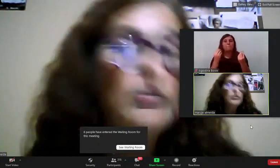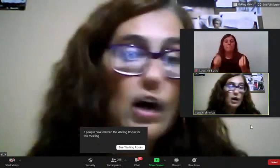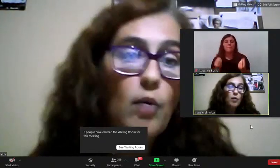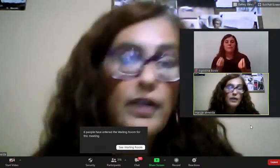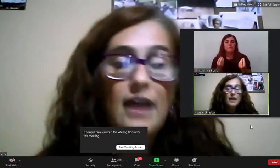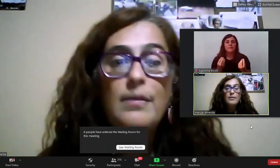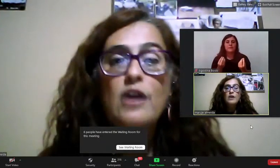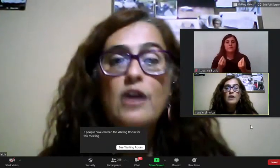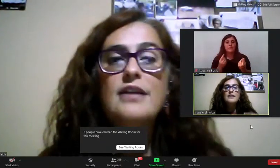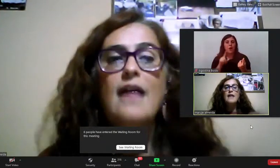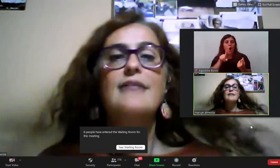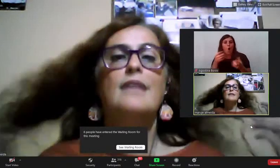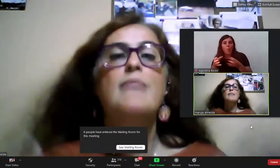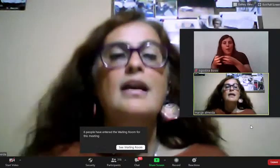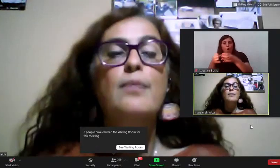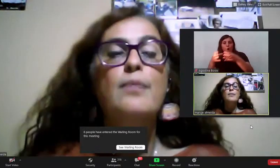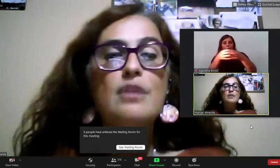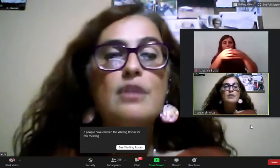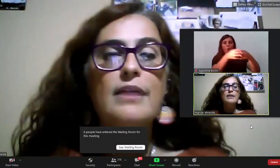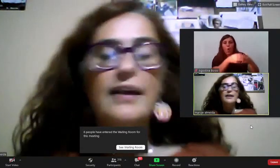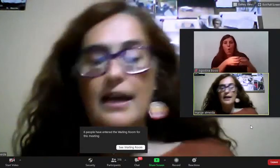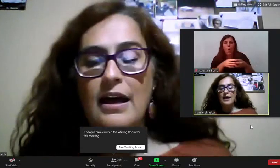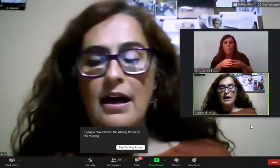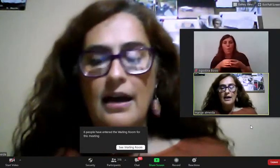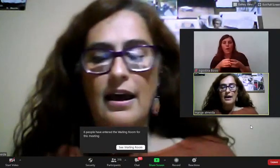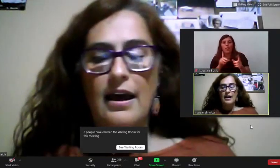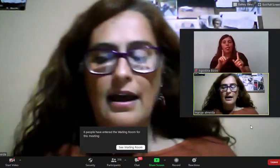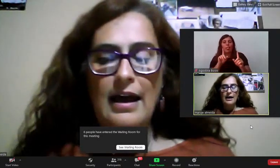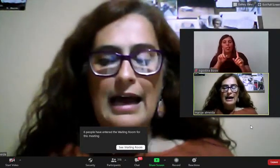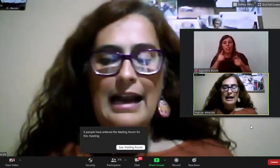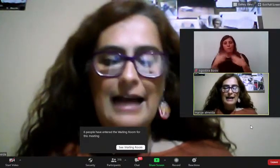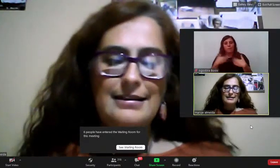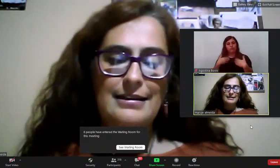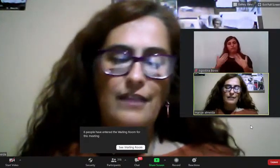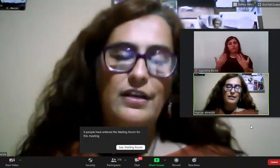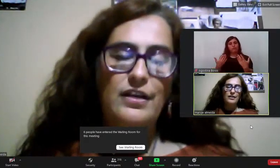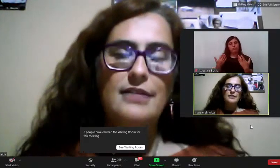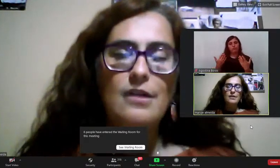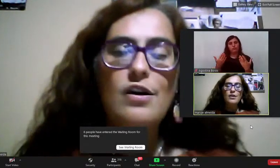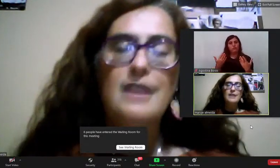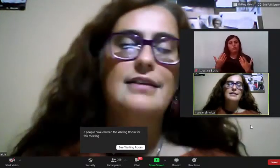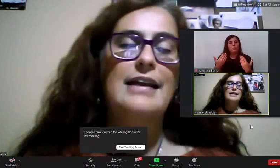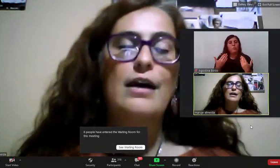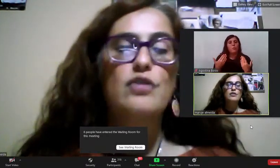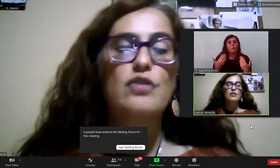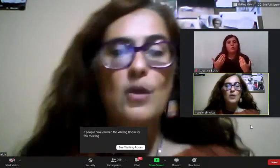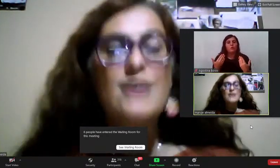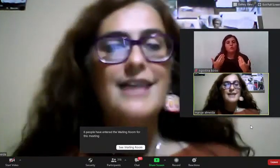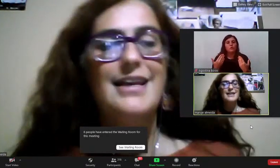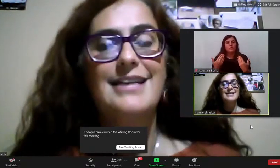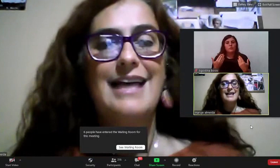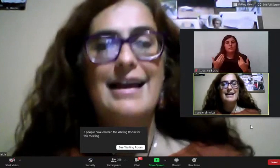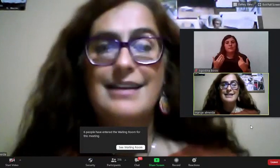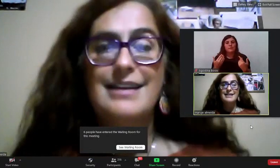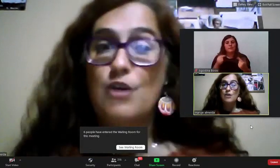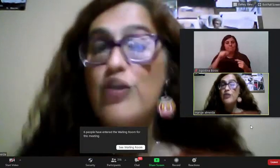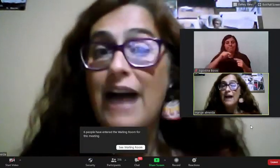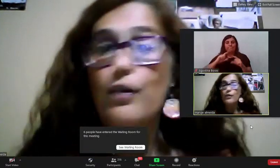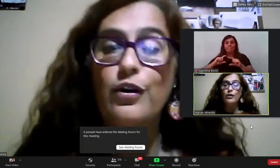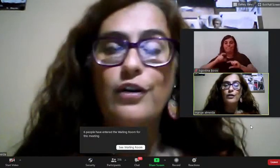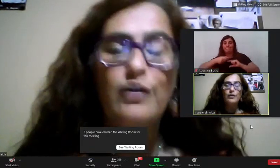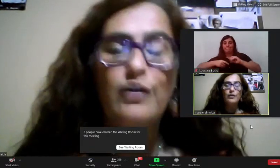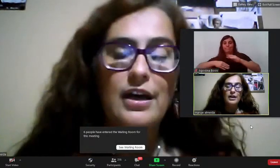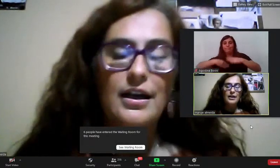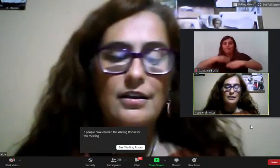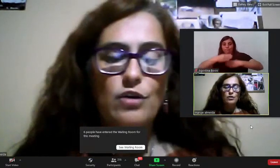con otras comunidades minorizadas, también es posible que las definiciones y las consecuencias de esos